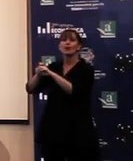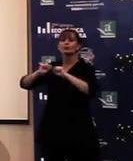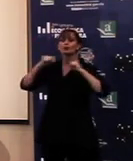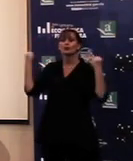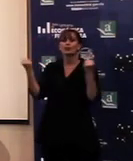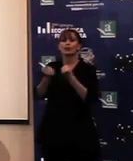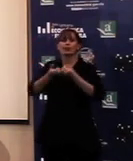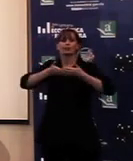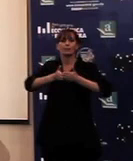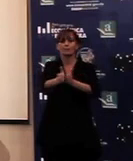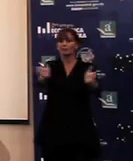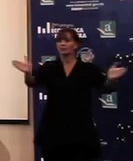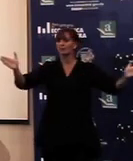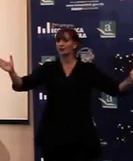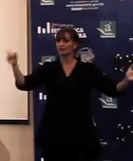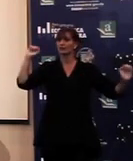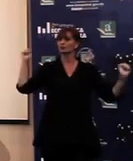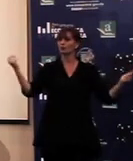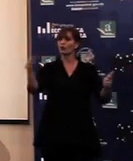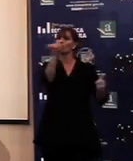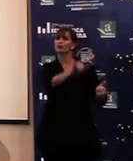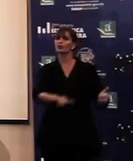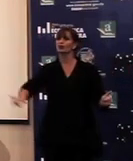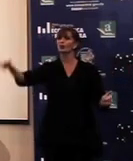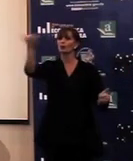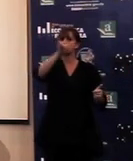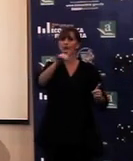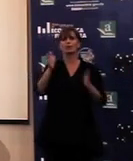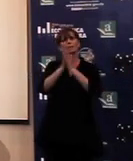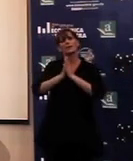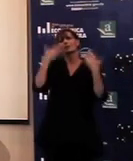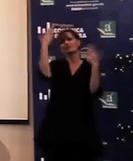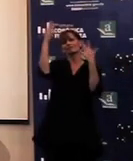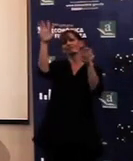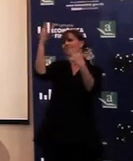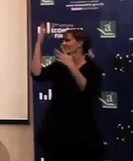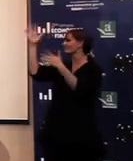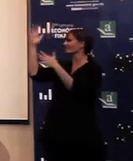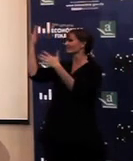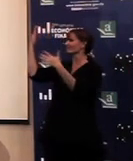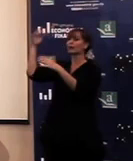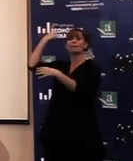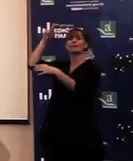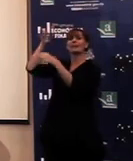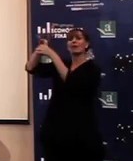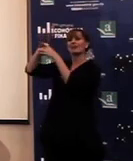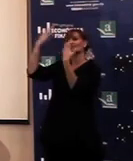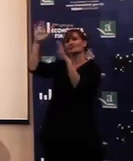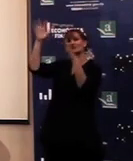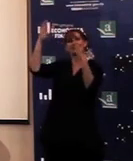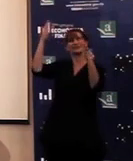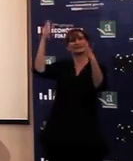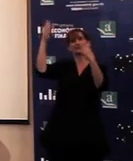a que todos seamos iguales. Pido un pequeño aplauso y fuerte APAP. Muchas gracias,